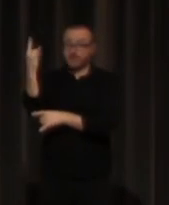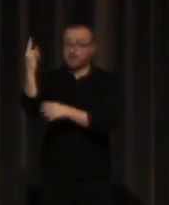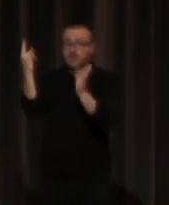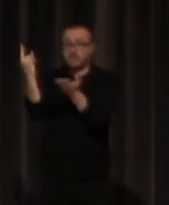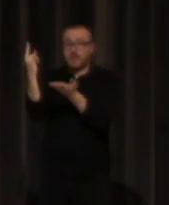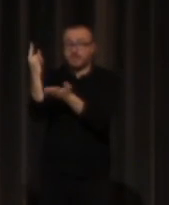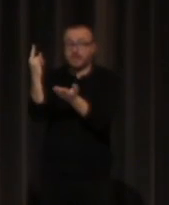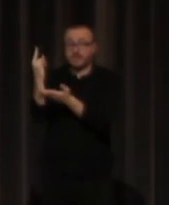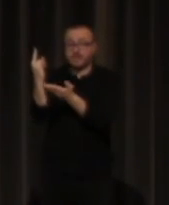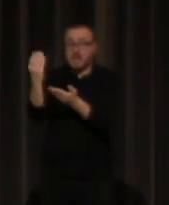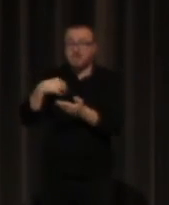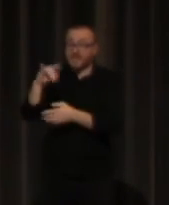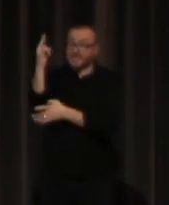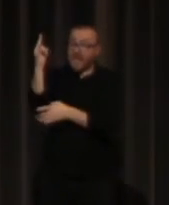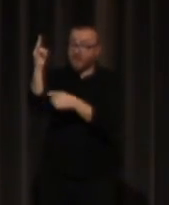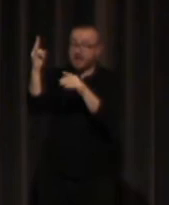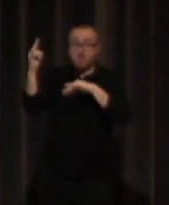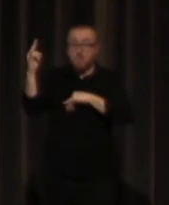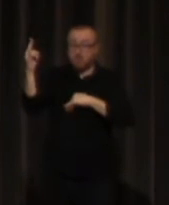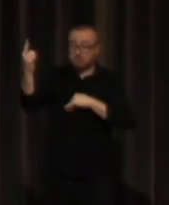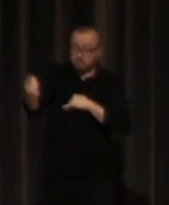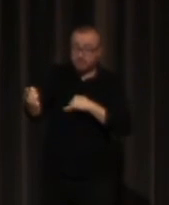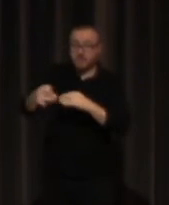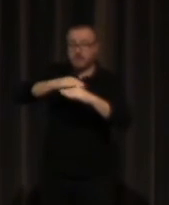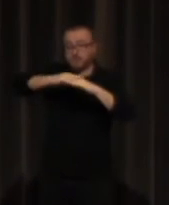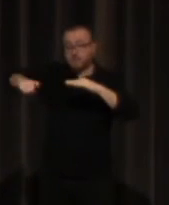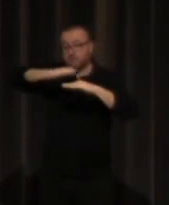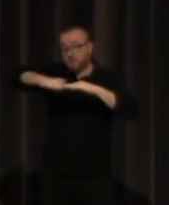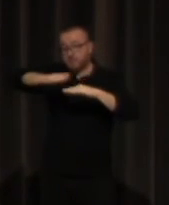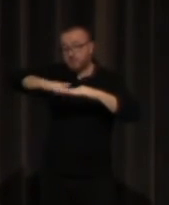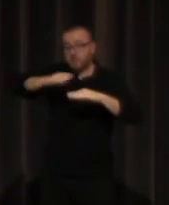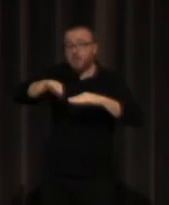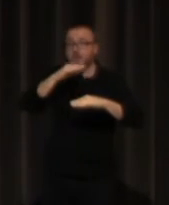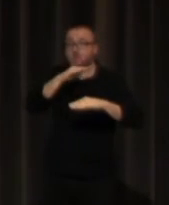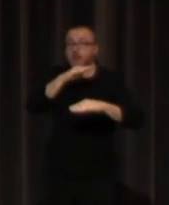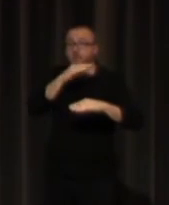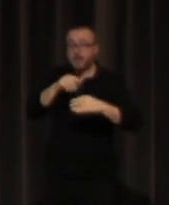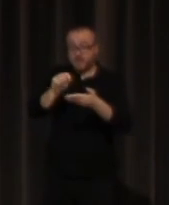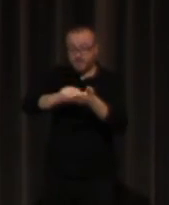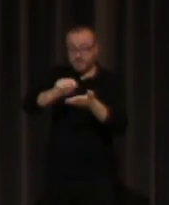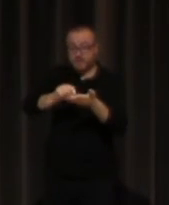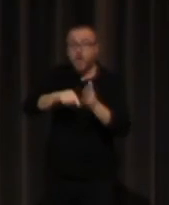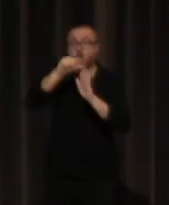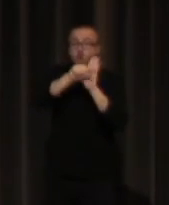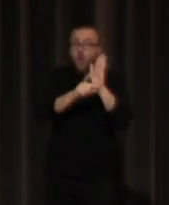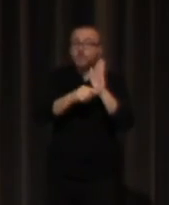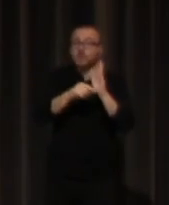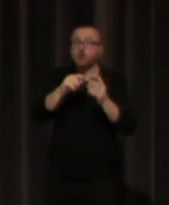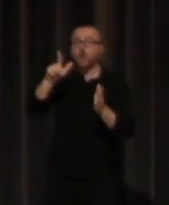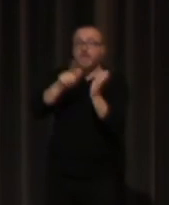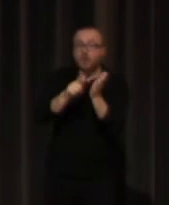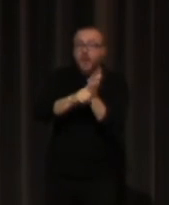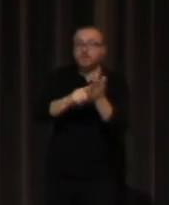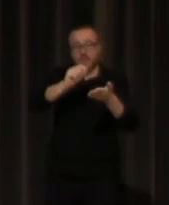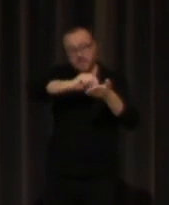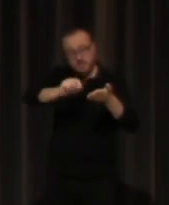triturats, i escrivim sobre aquest suport, i és fàcil escriure, sabem lletres, codis, regles, anem a